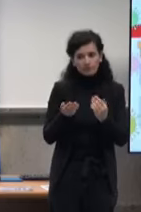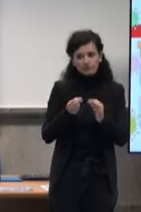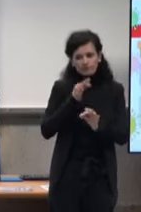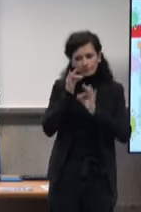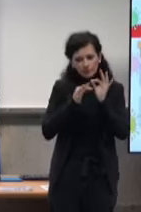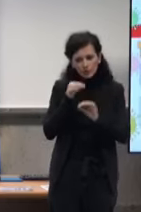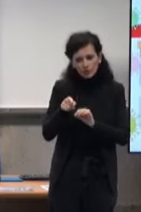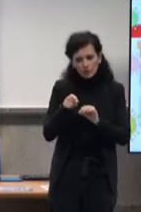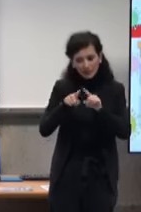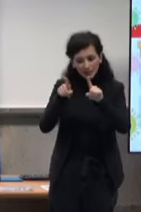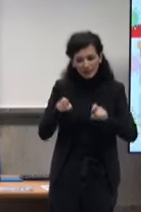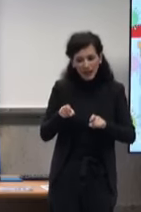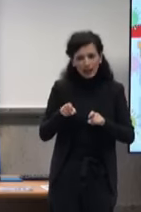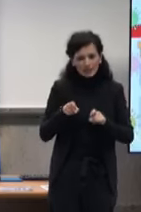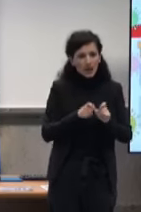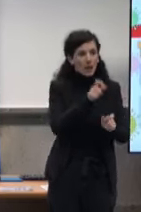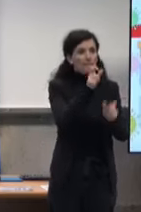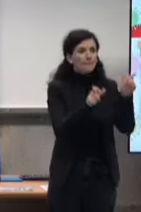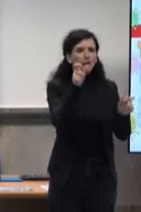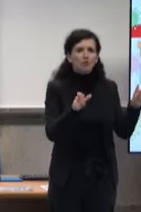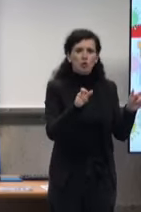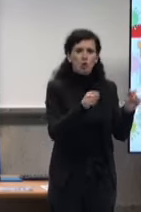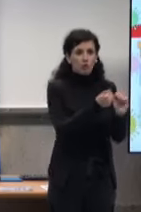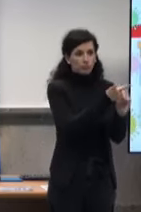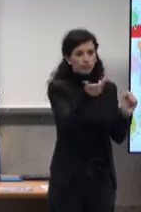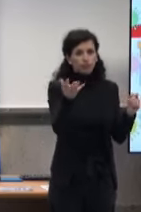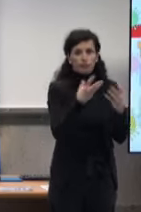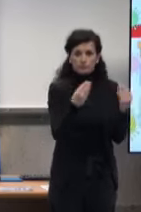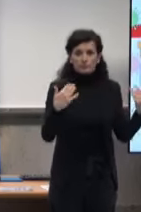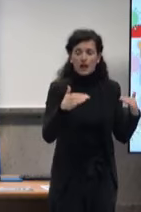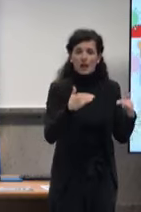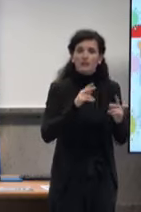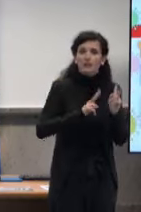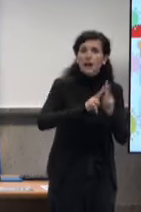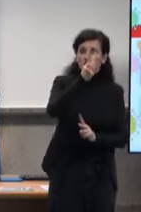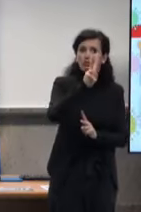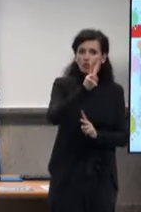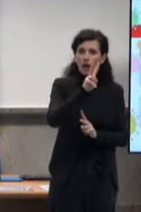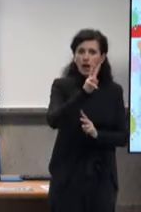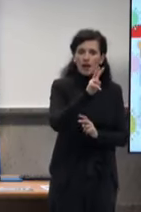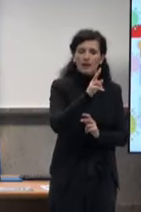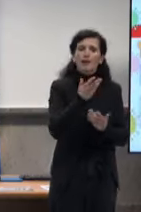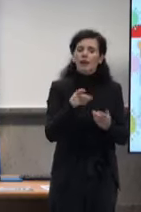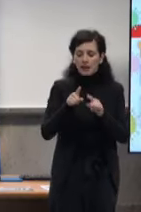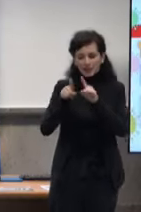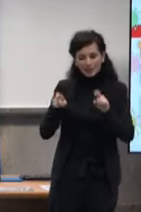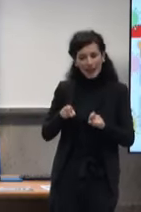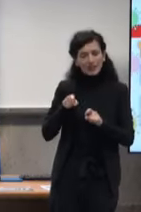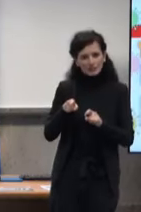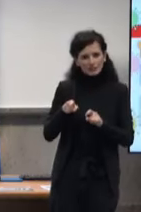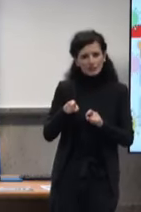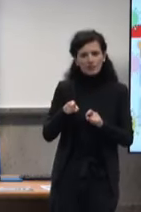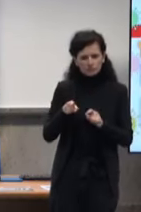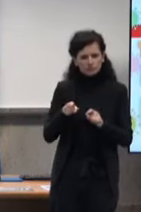numero consistente migliaia di persone estratte a caso a livello nazionale nel territorio nazionale applicare questo test a bach e sia abbastanza